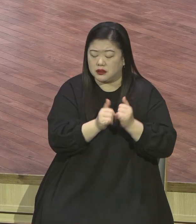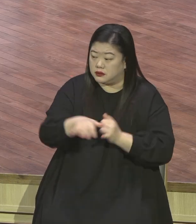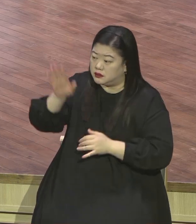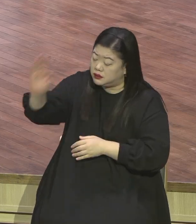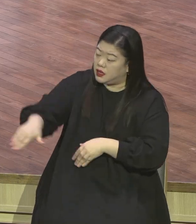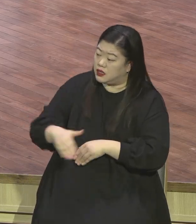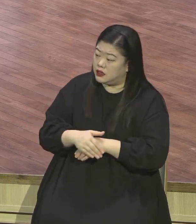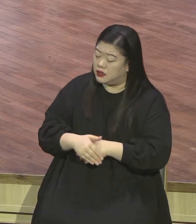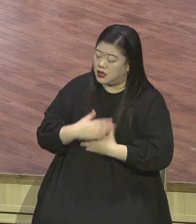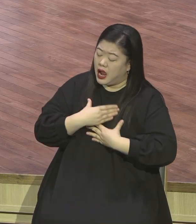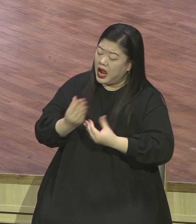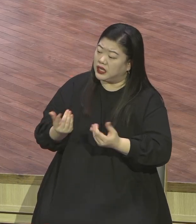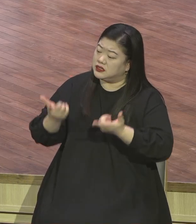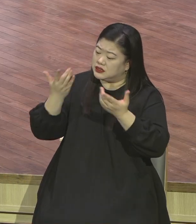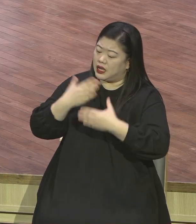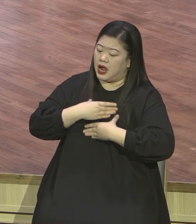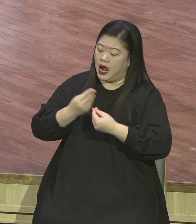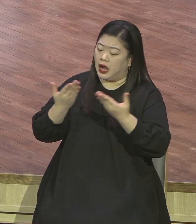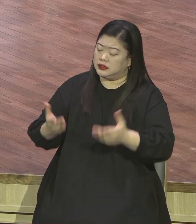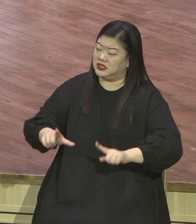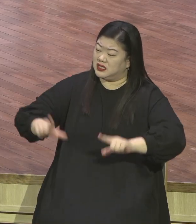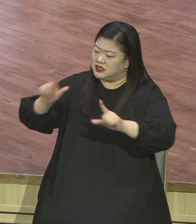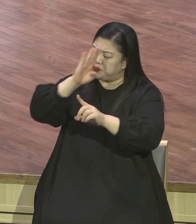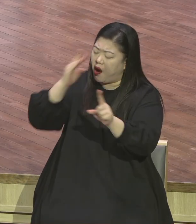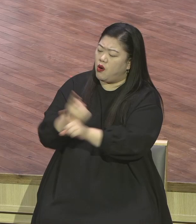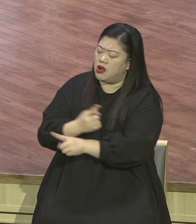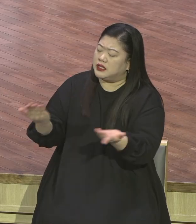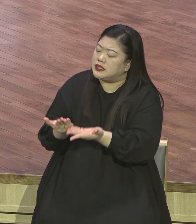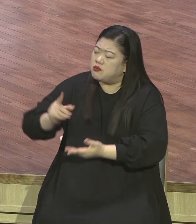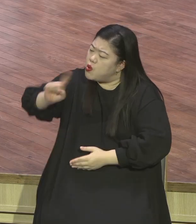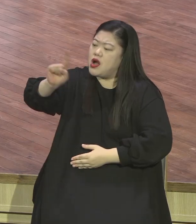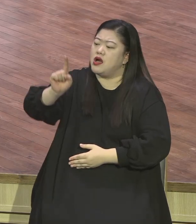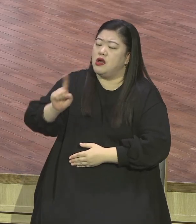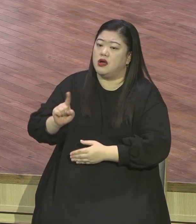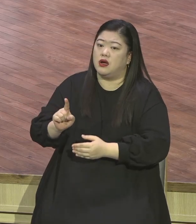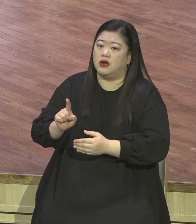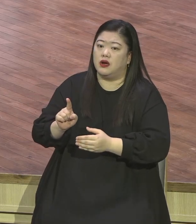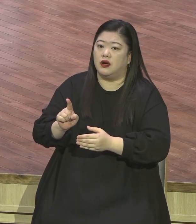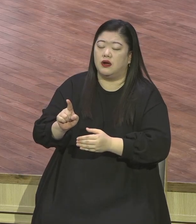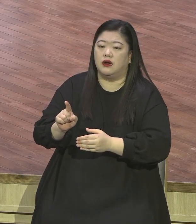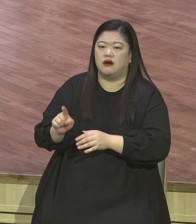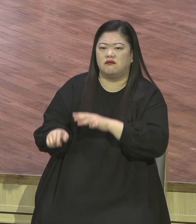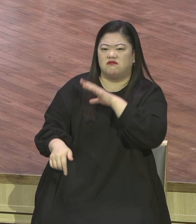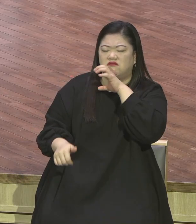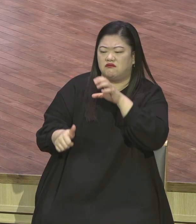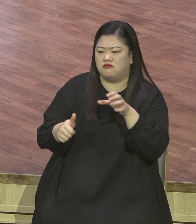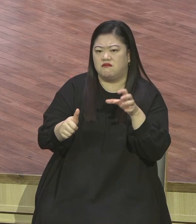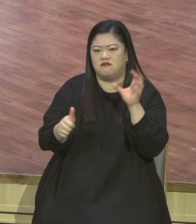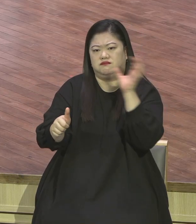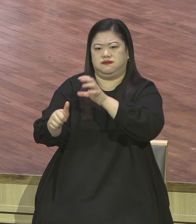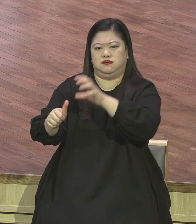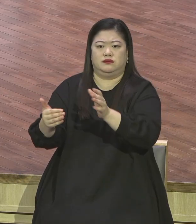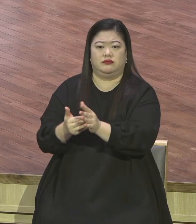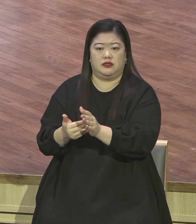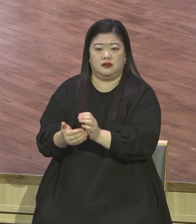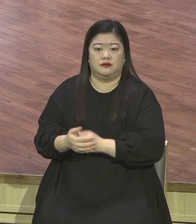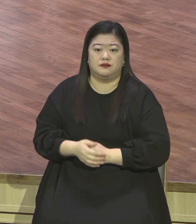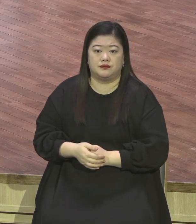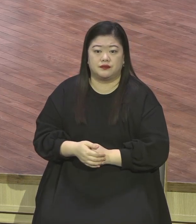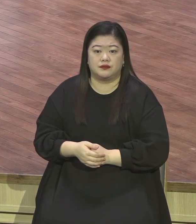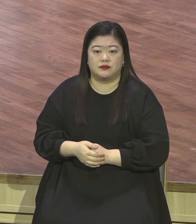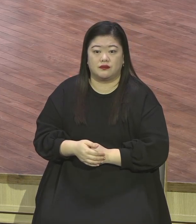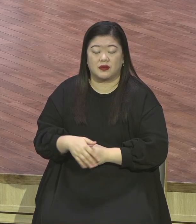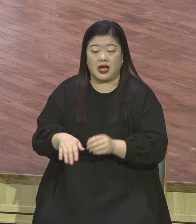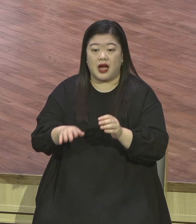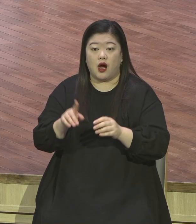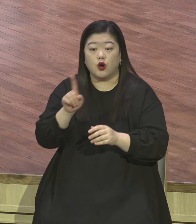예수님께서 회당에 들어갔는데 그 자리에서 그 보니까 한쪽 손마른 자 한쪽 손마른